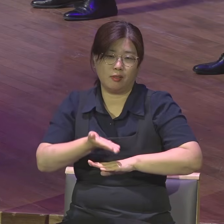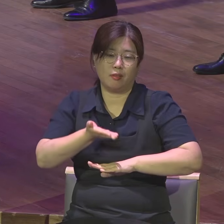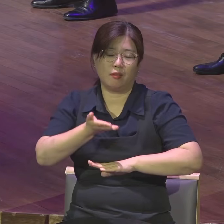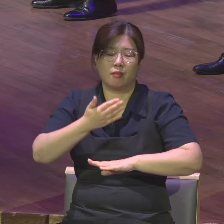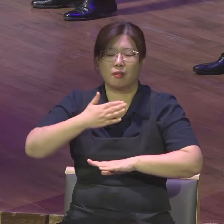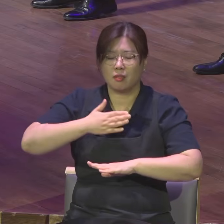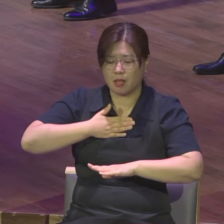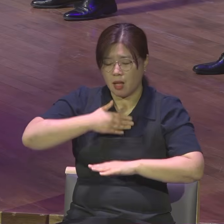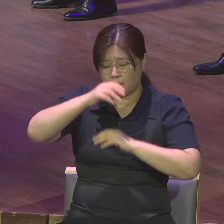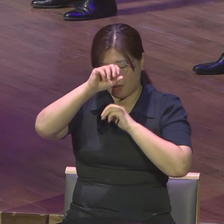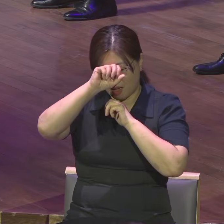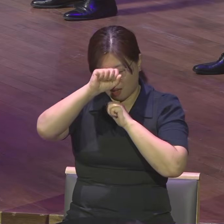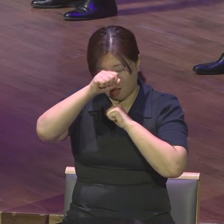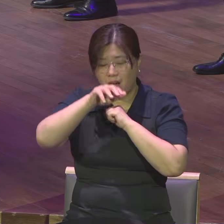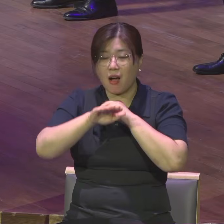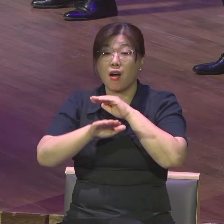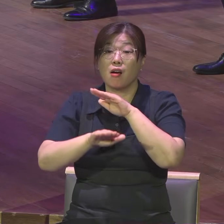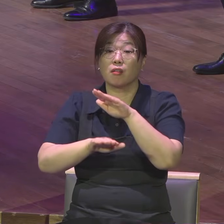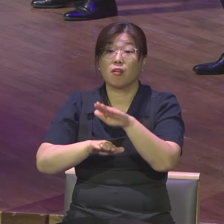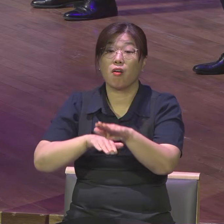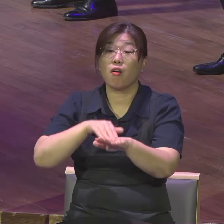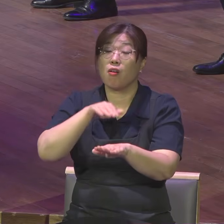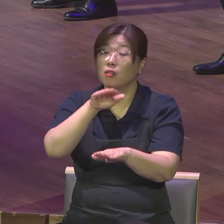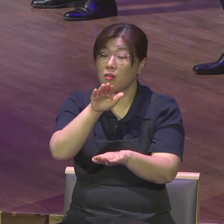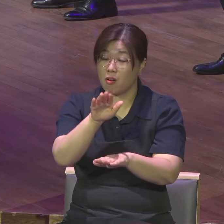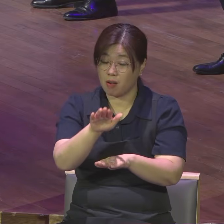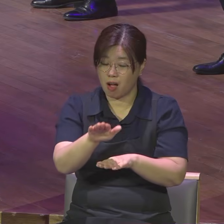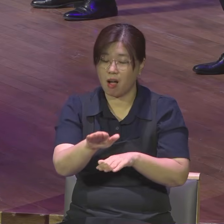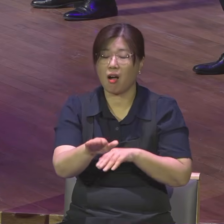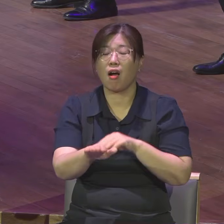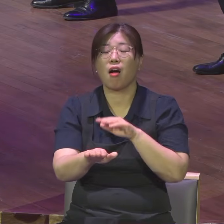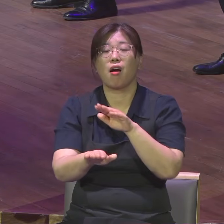반석 위를 내가